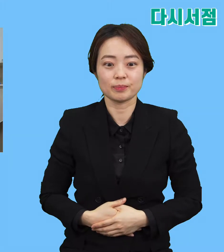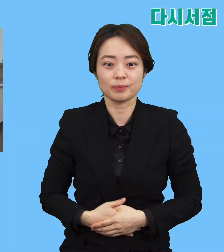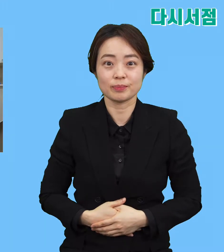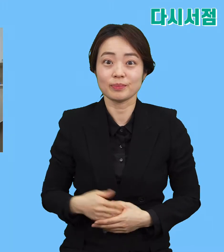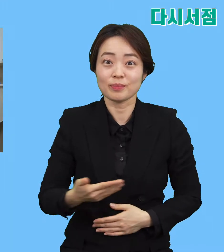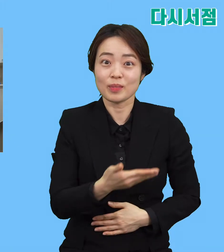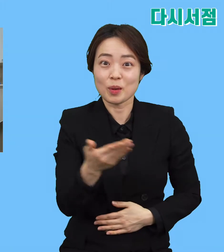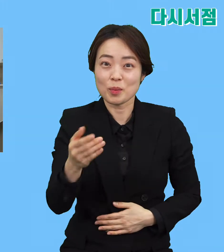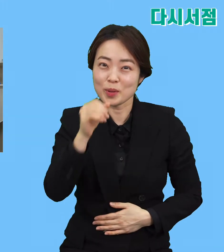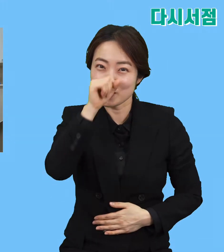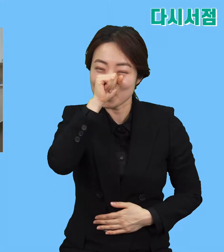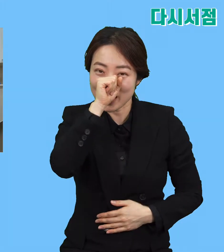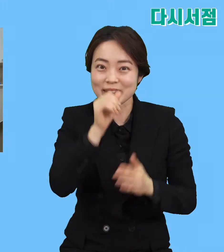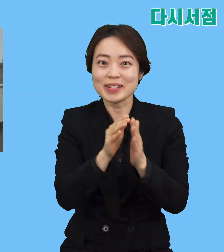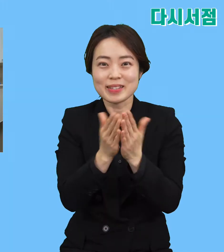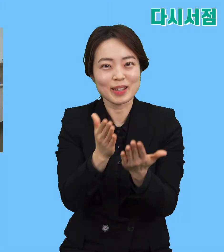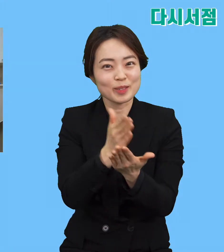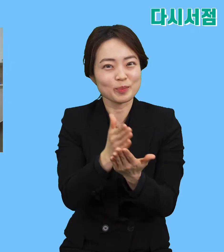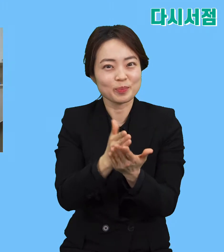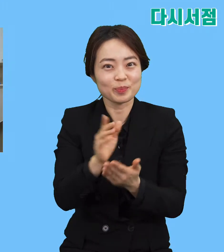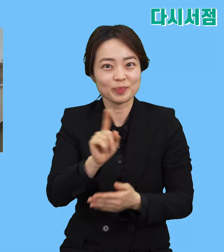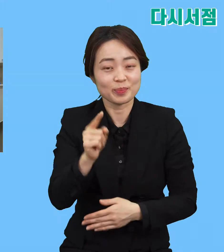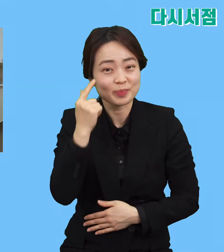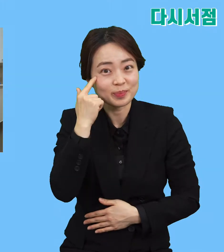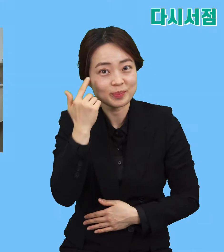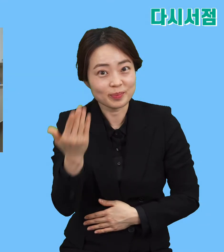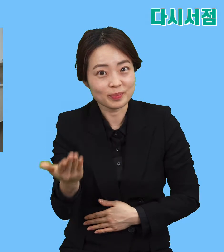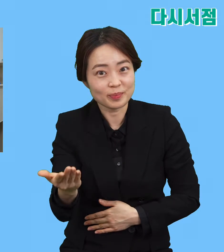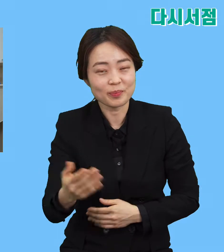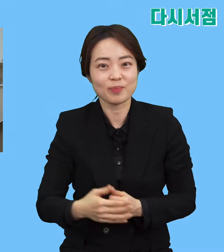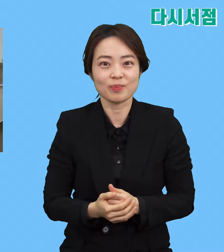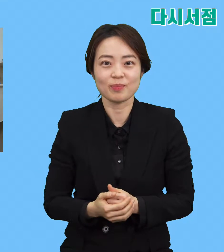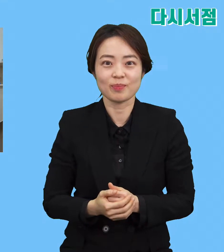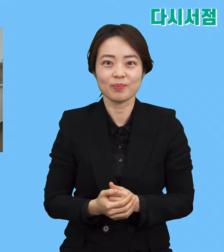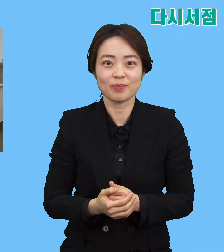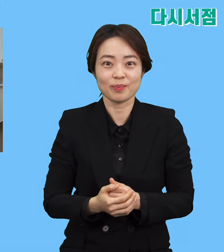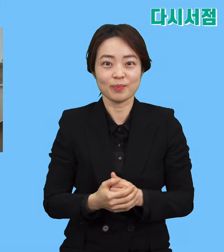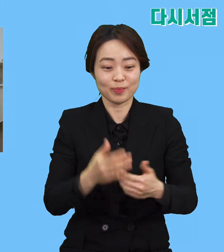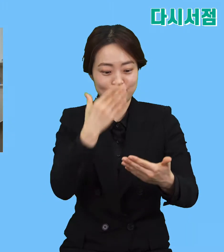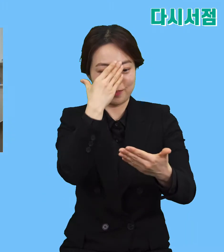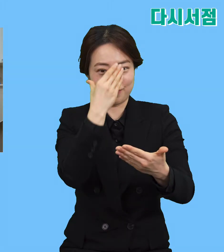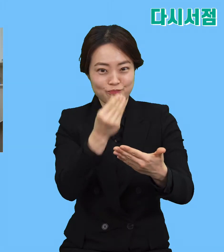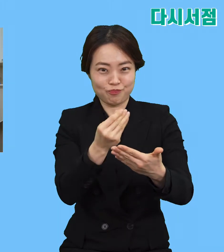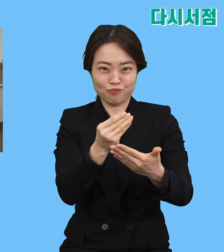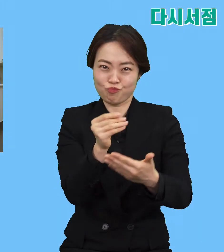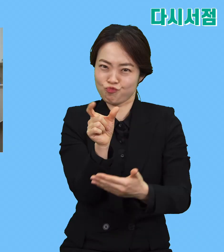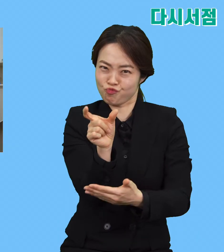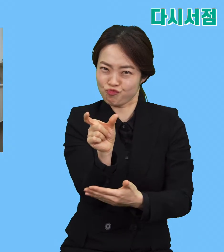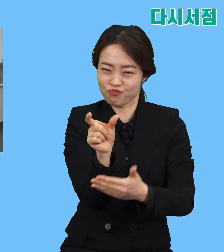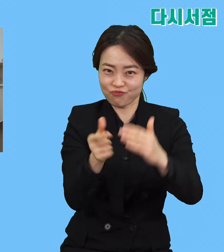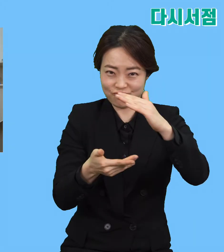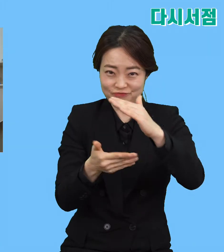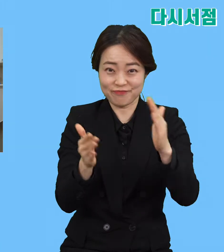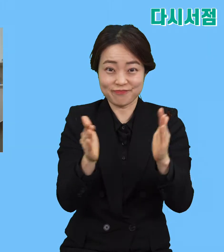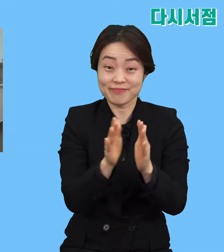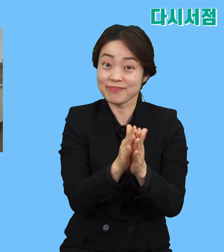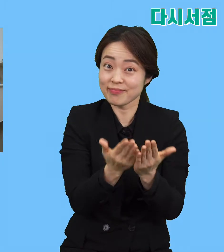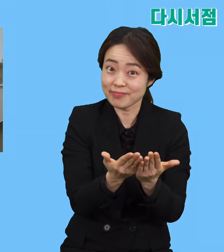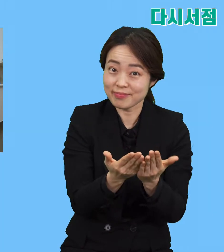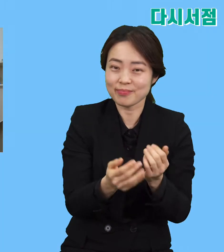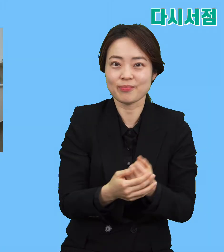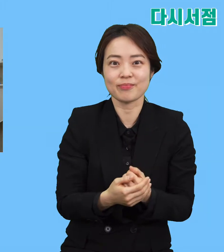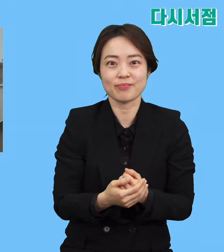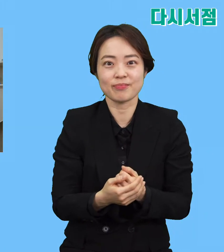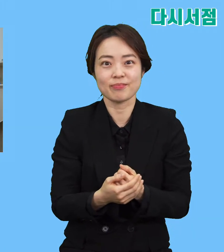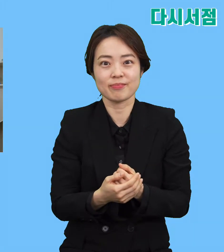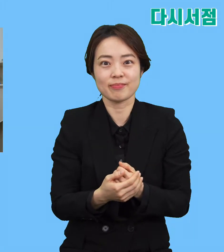여러분이 좋아하는 책은 어떤 책인가요? 한눈에 쏙 들어오는 두툼하고 작은 책?